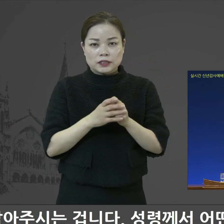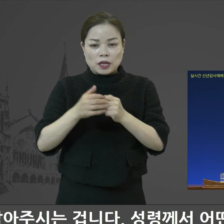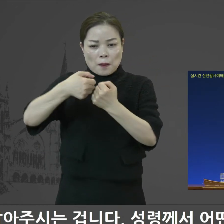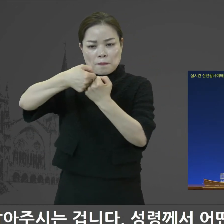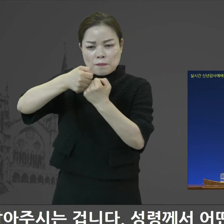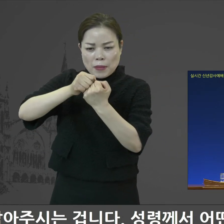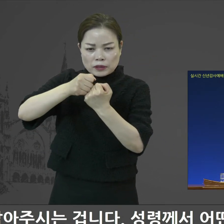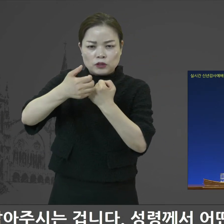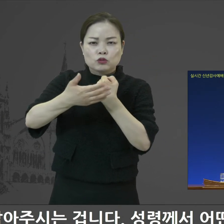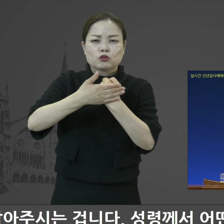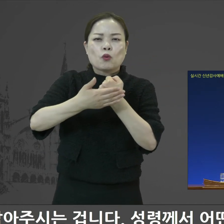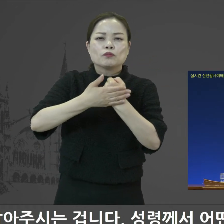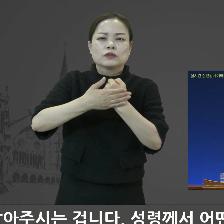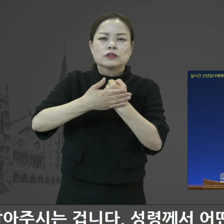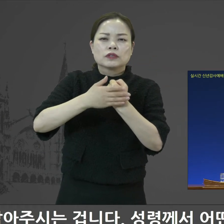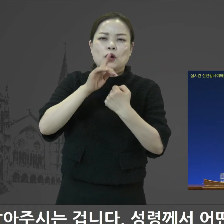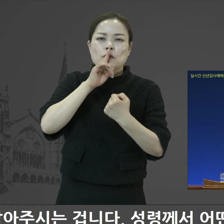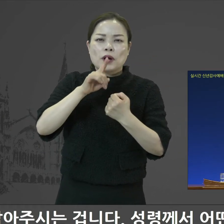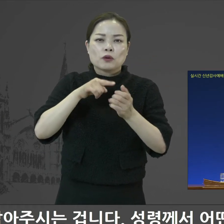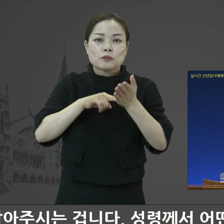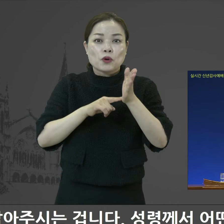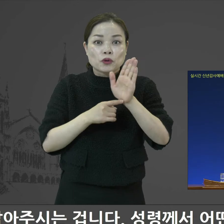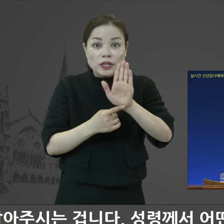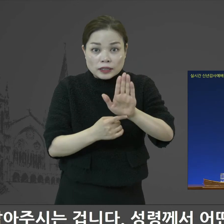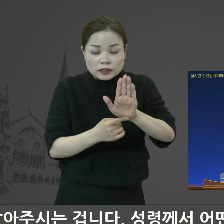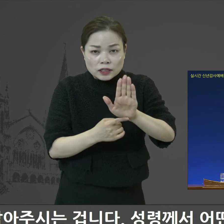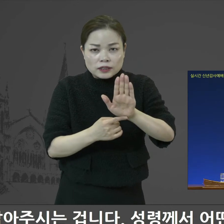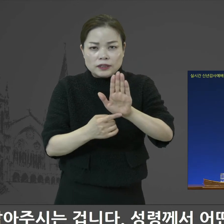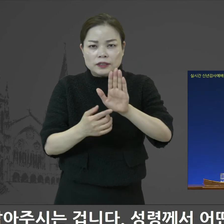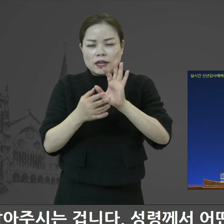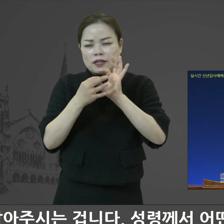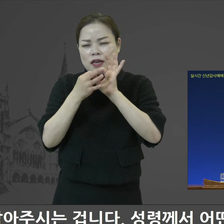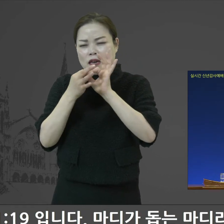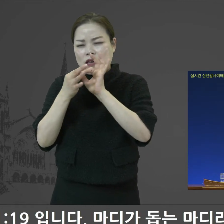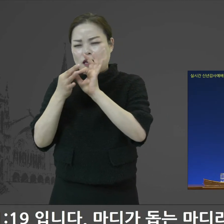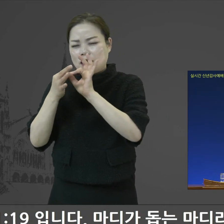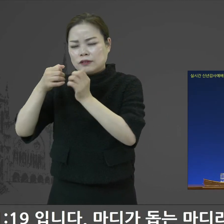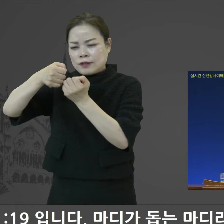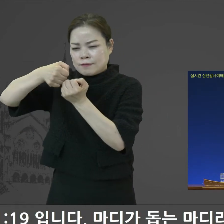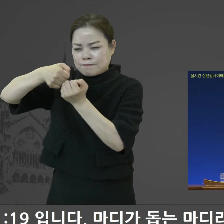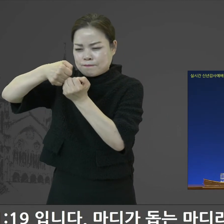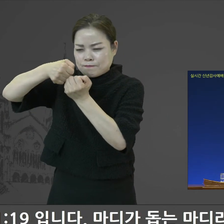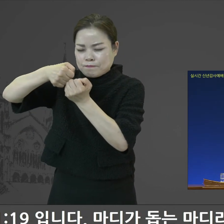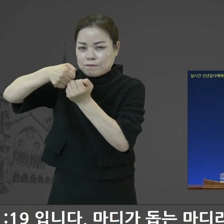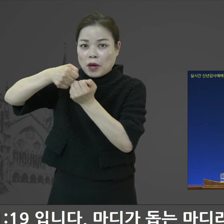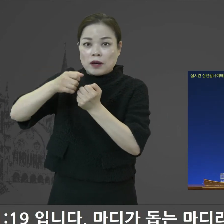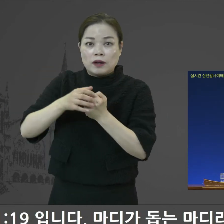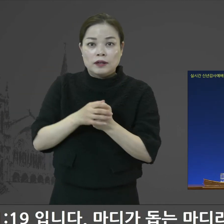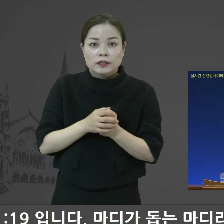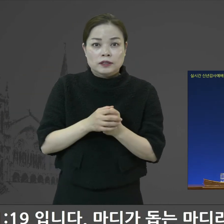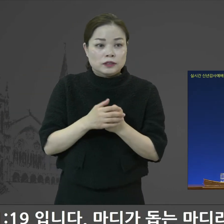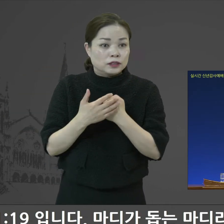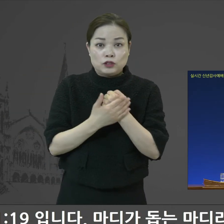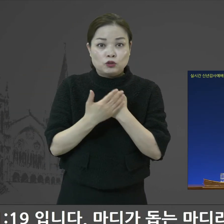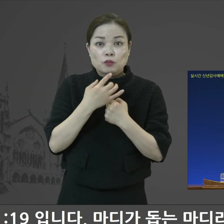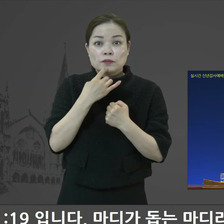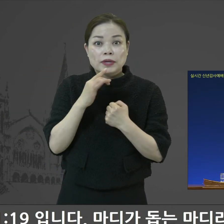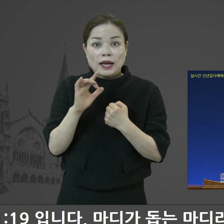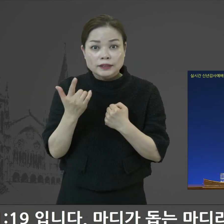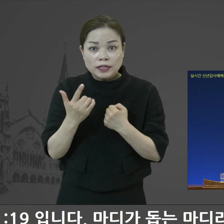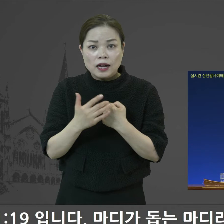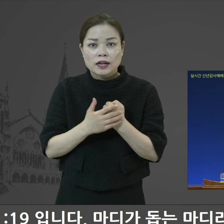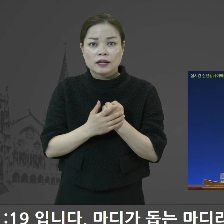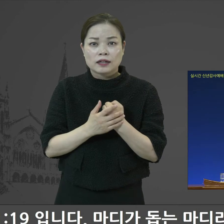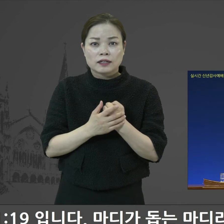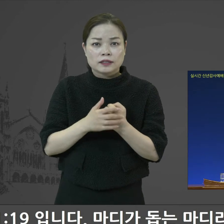돕는 마디라고 얘기했을 때 그 돕는다는 말은 지탱해 주신다는 의미를 갖고 있습니다. 그렇겠죠. 마디는 그냥 위로해 주는 게 아닙니다.